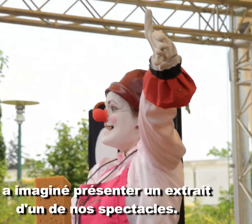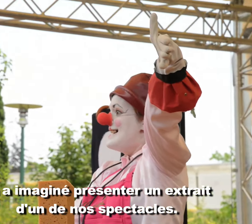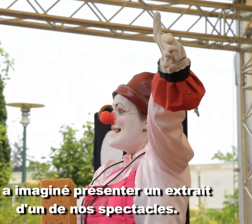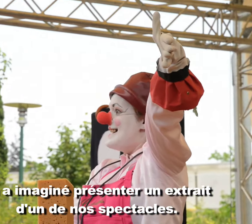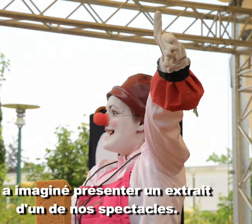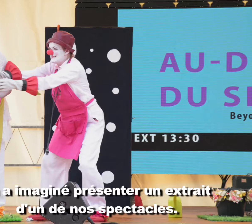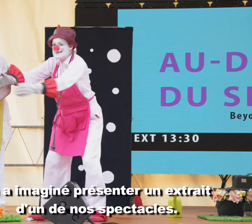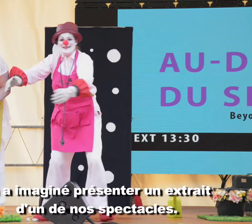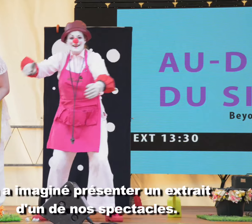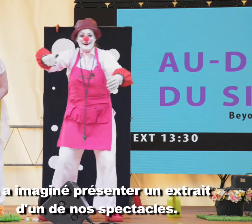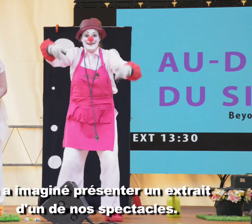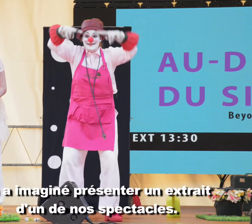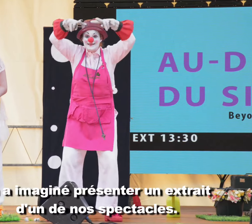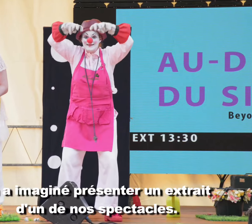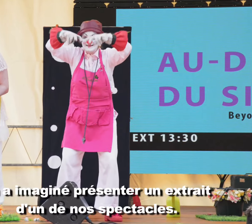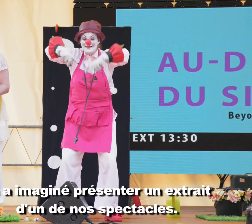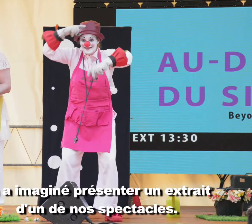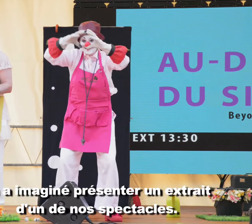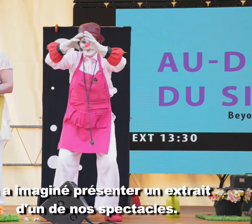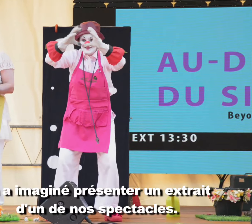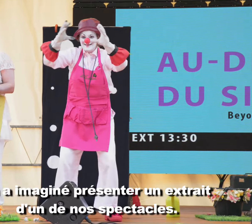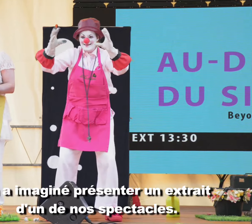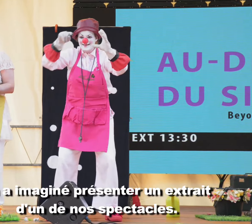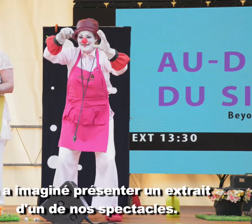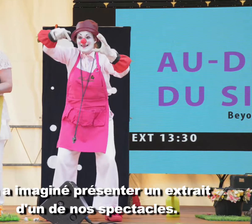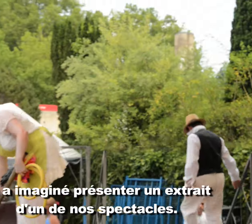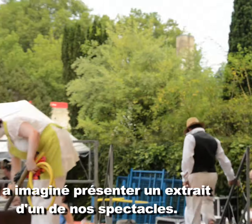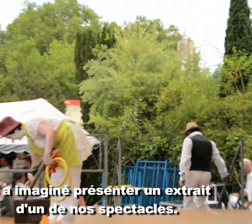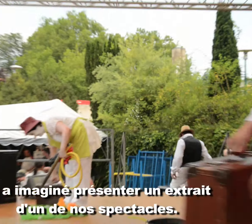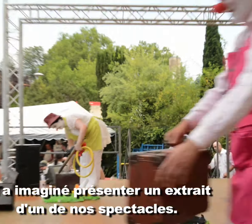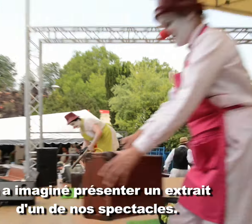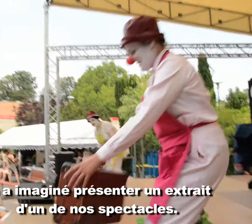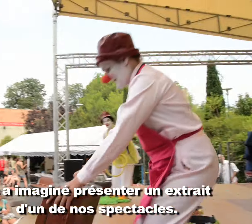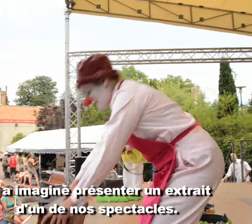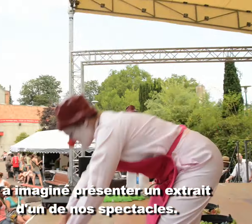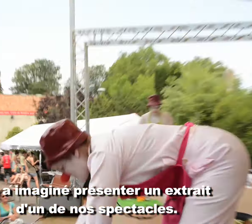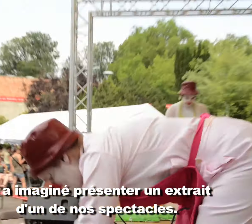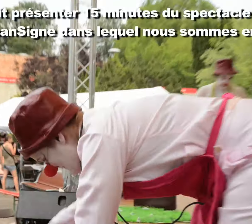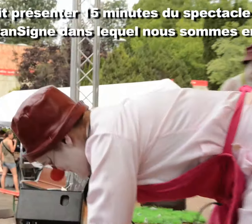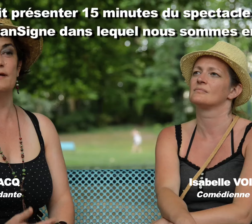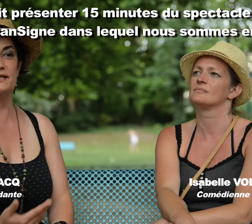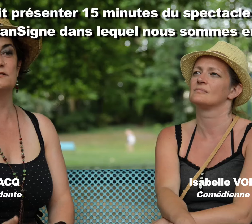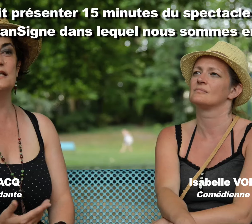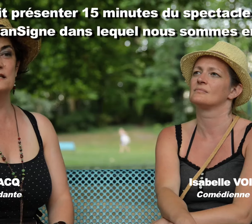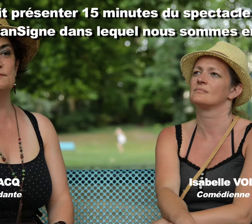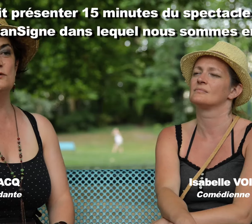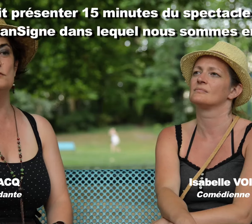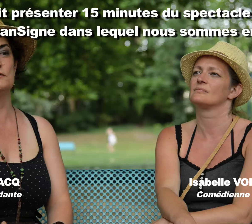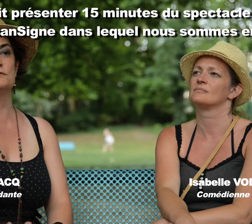sur un plateau qui nous était proposé dans une guinguette d'un de nos spectacles. On s'était dit on va présenter 15 minutes du